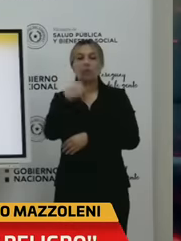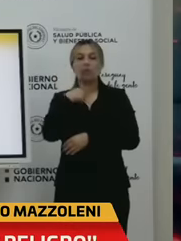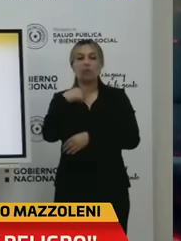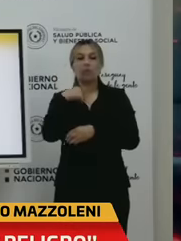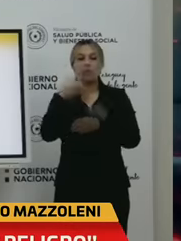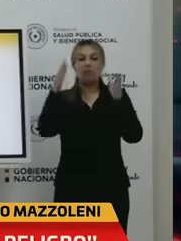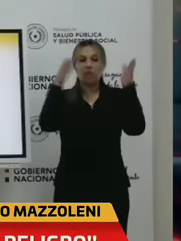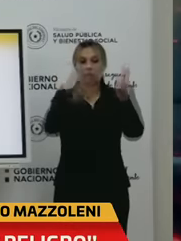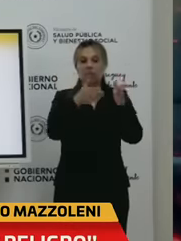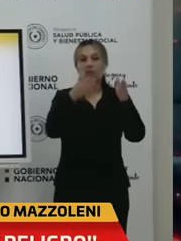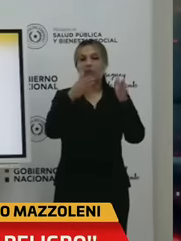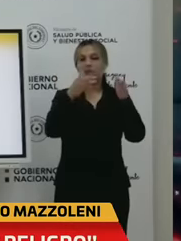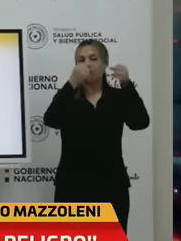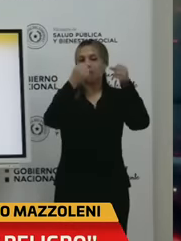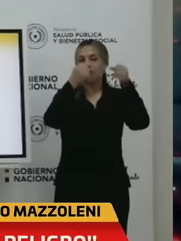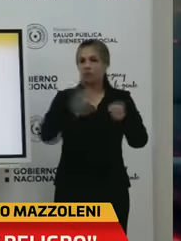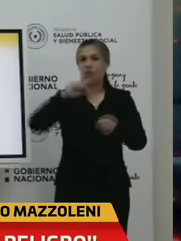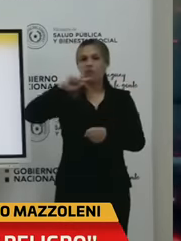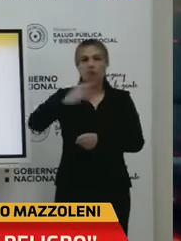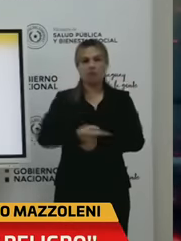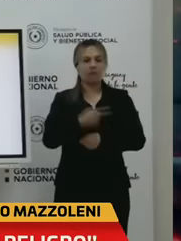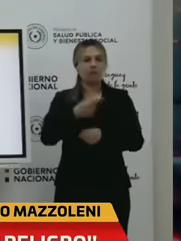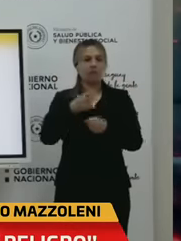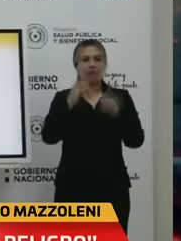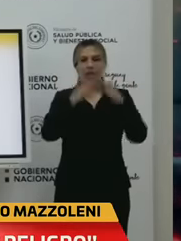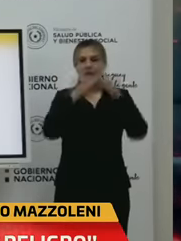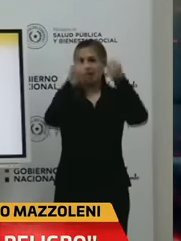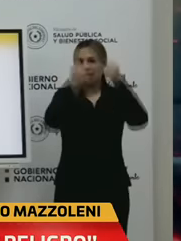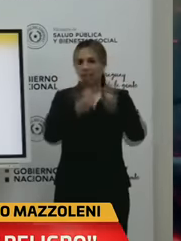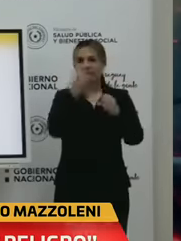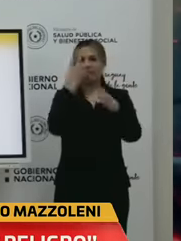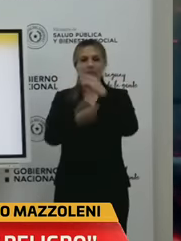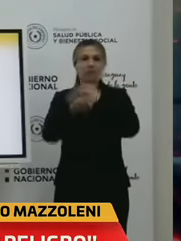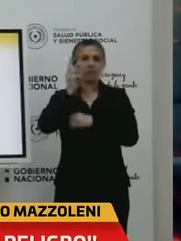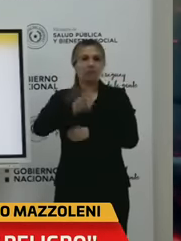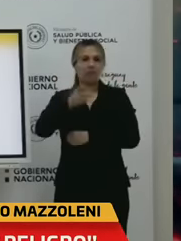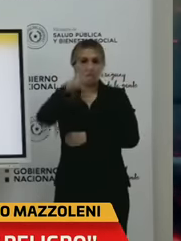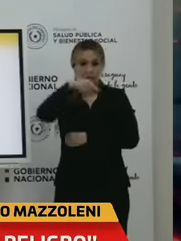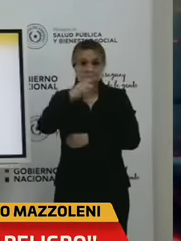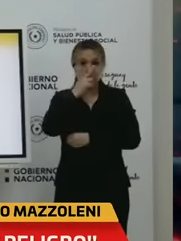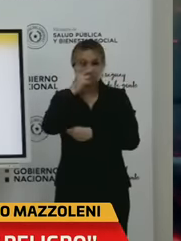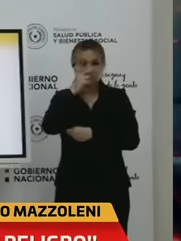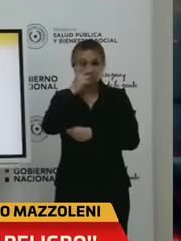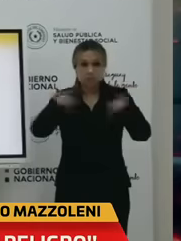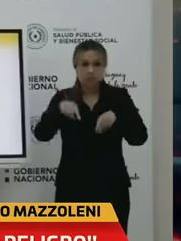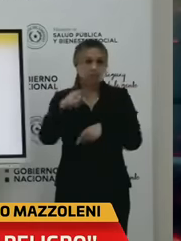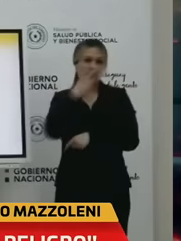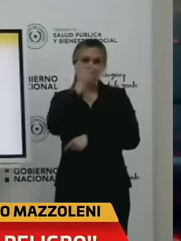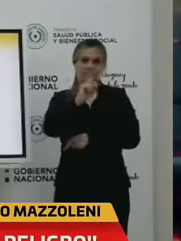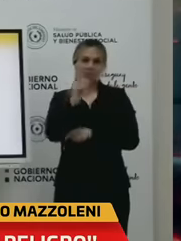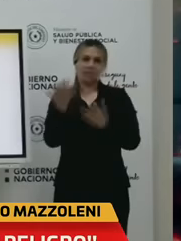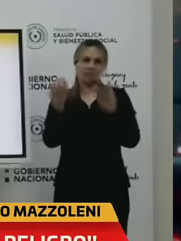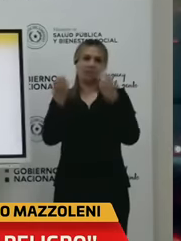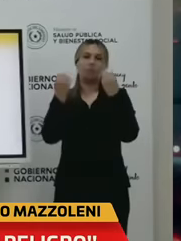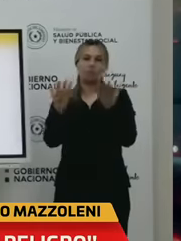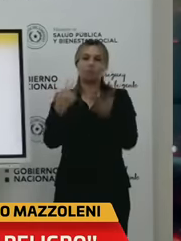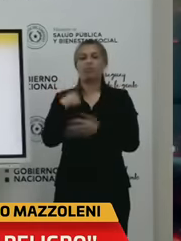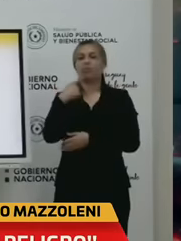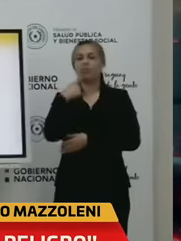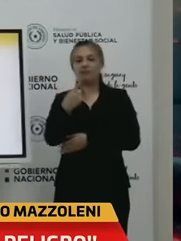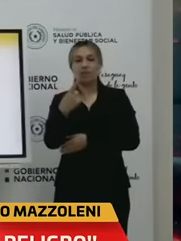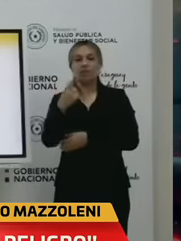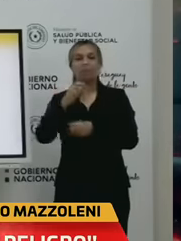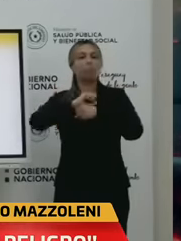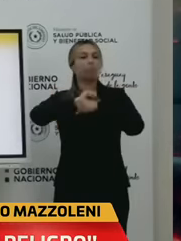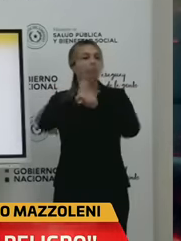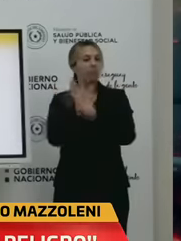de una cuarentena estricta ni de ninguna medida restrictiva en lo posible. Pero como digo, casi siempre el